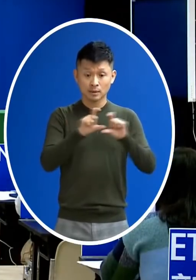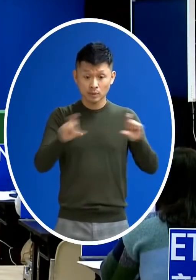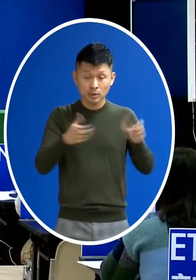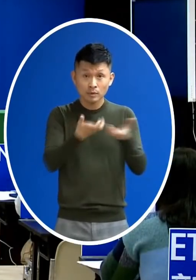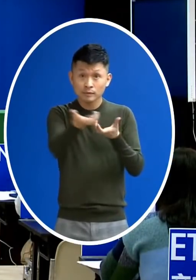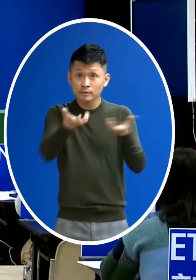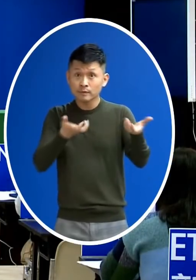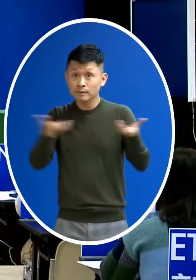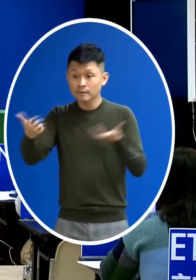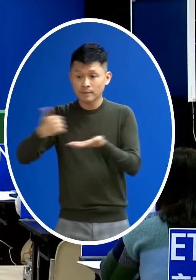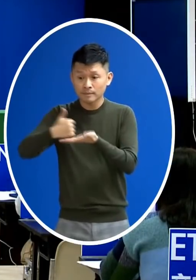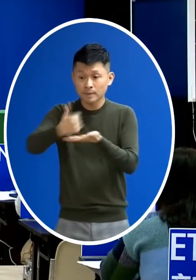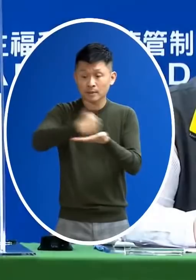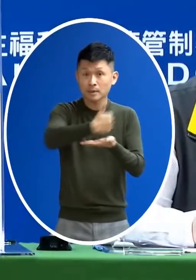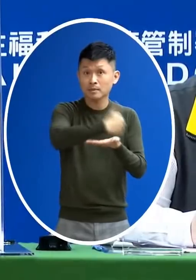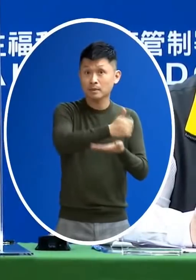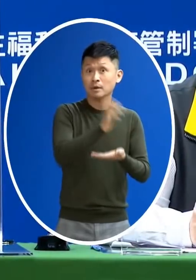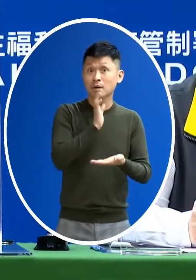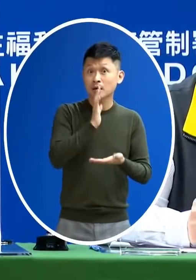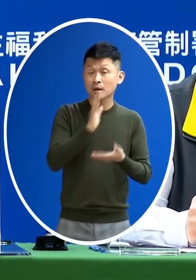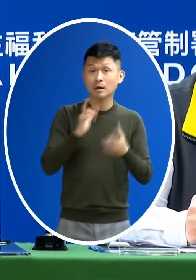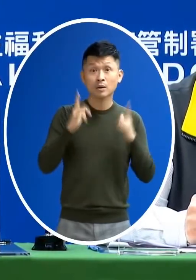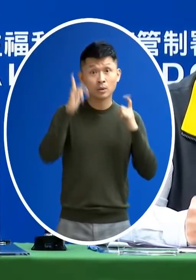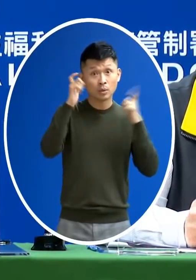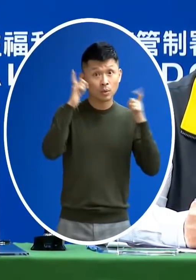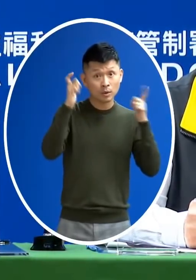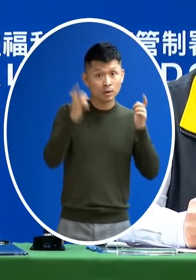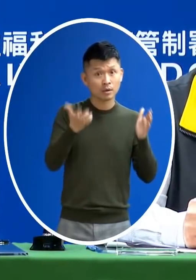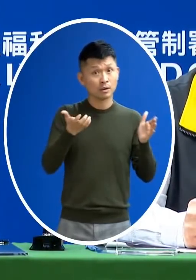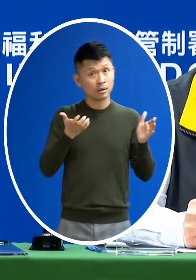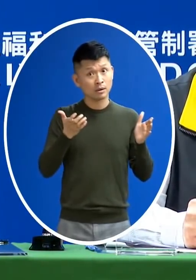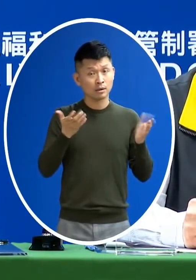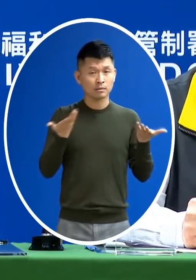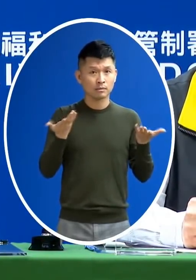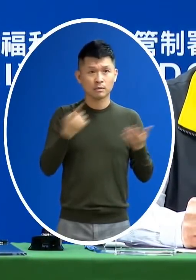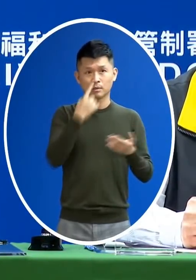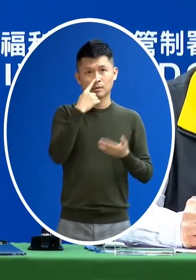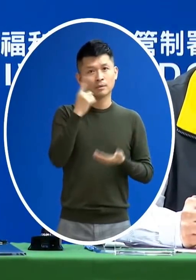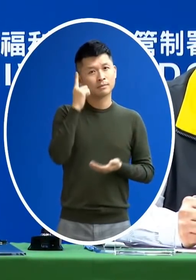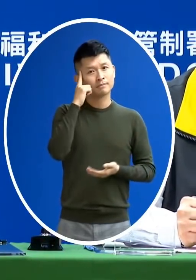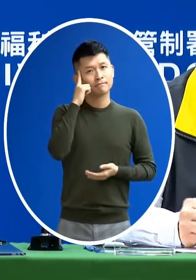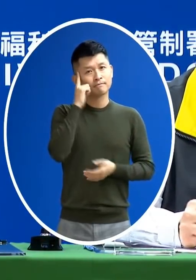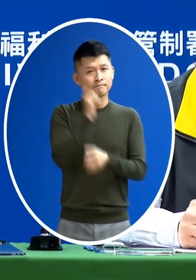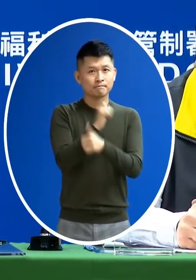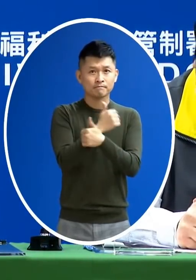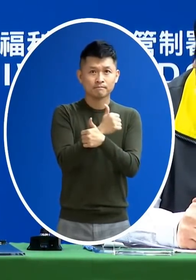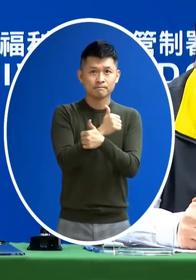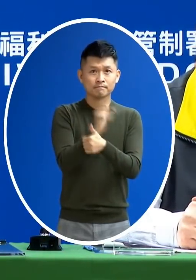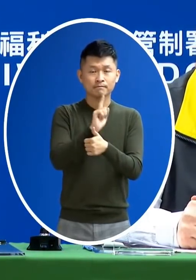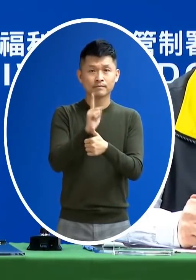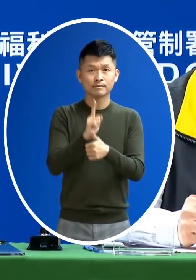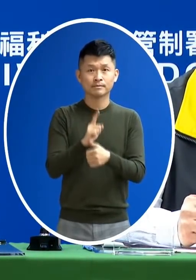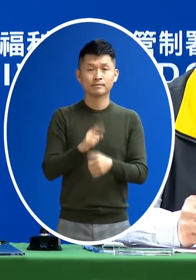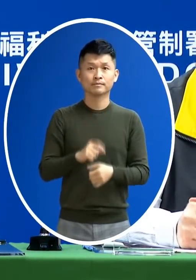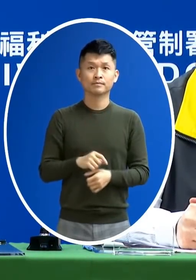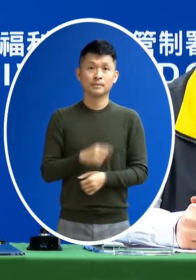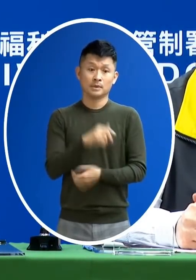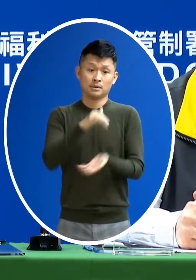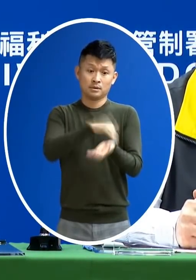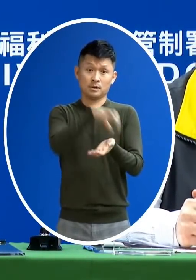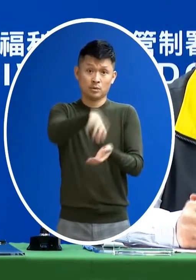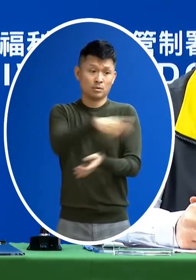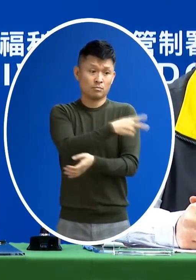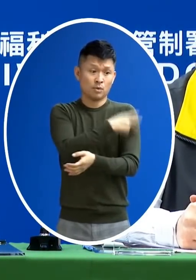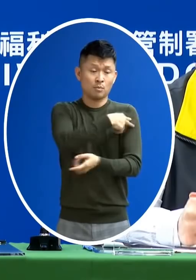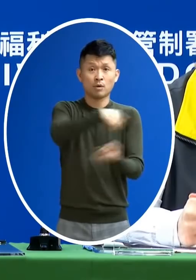很多地方哈，那说。过年我之前也讲过，就是说考虑到这样的一个医院值班的量能，